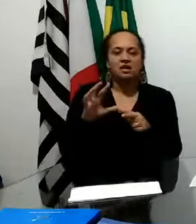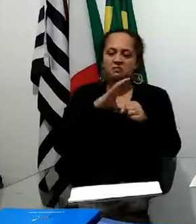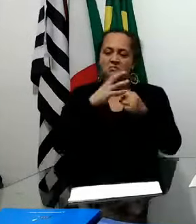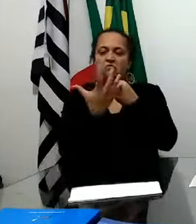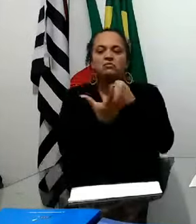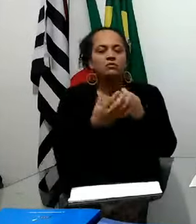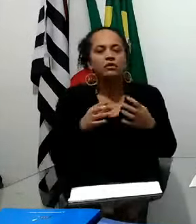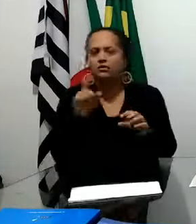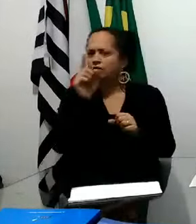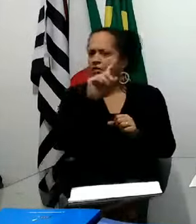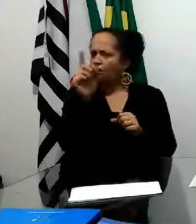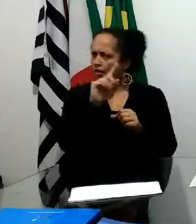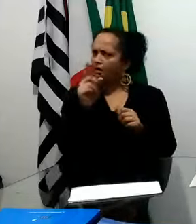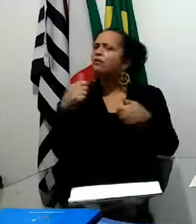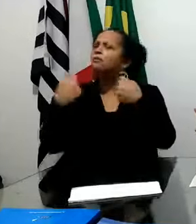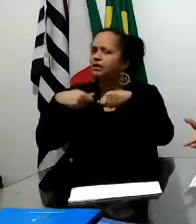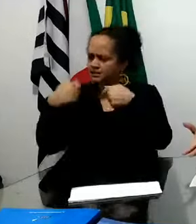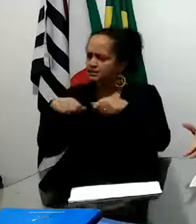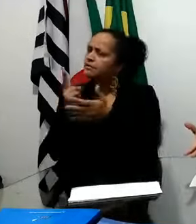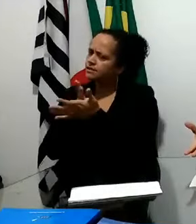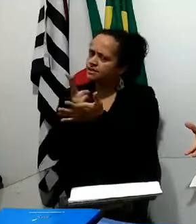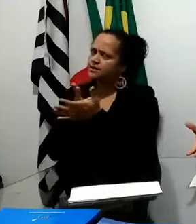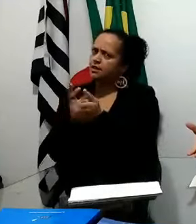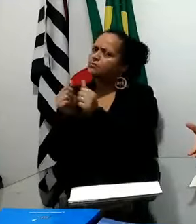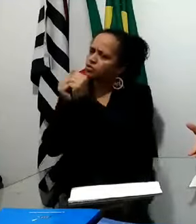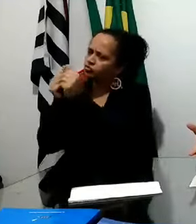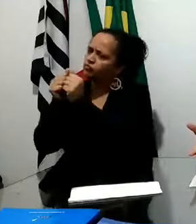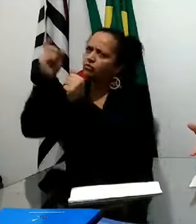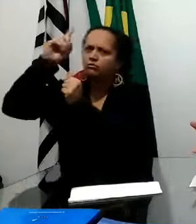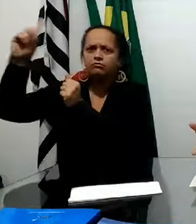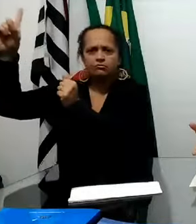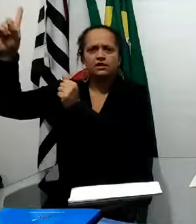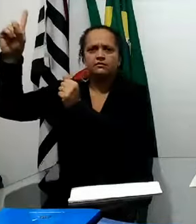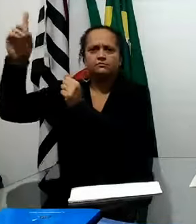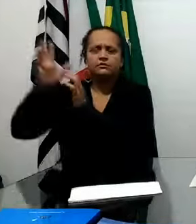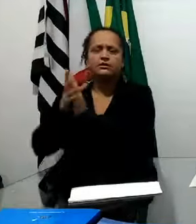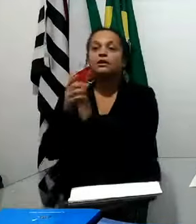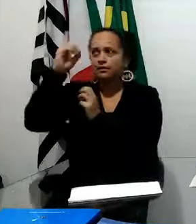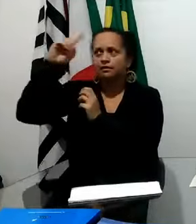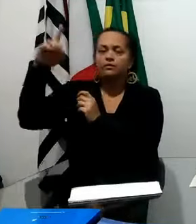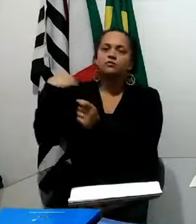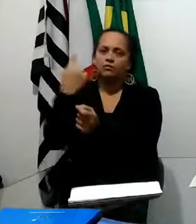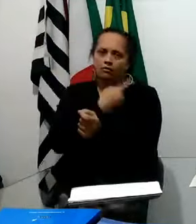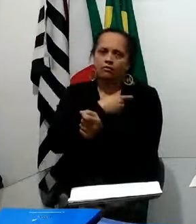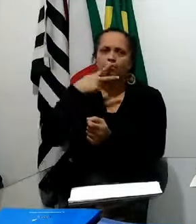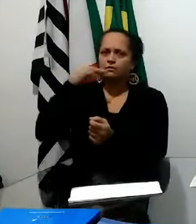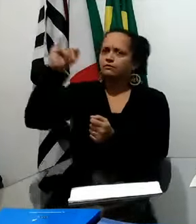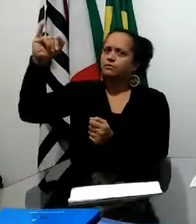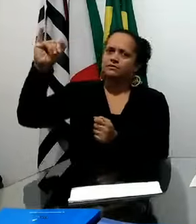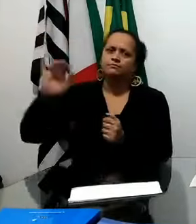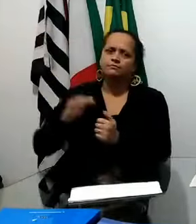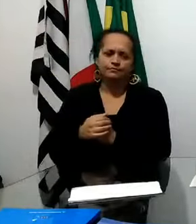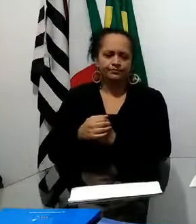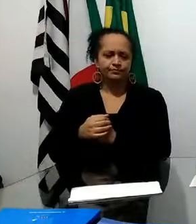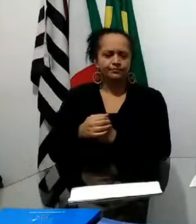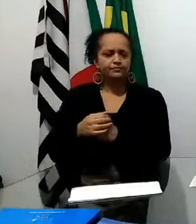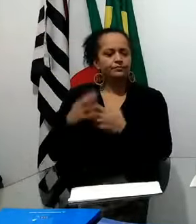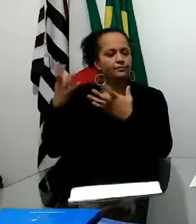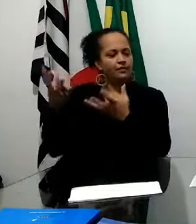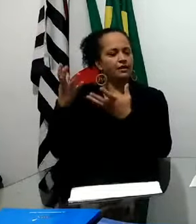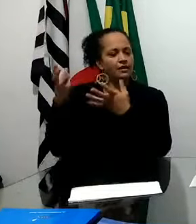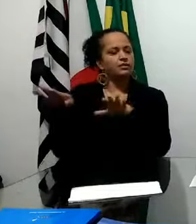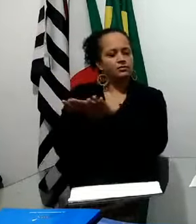levantam. Nós temos um relacionamento com Deus como um pai. Amém? E eu quero meditar com você